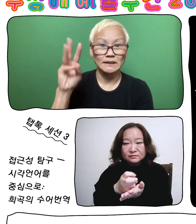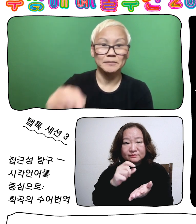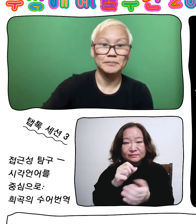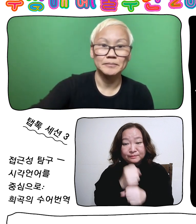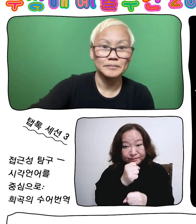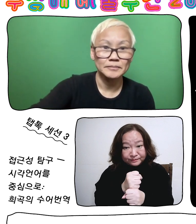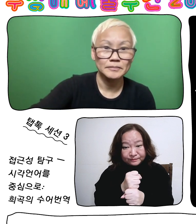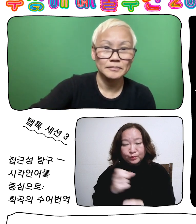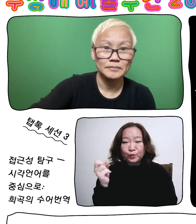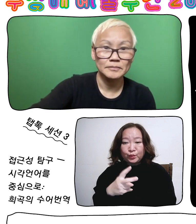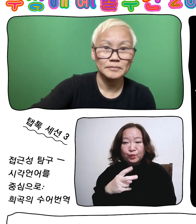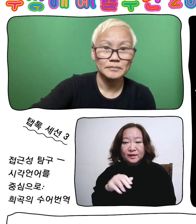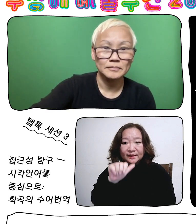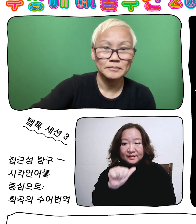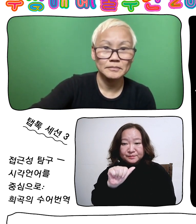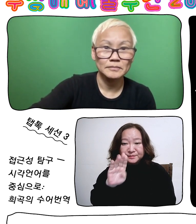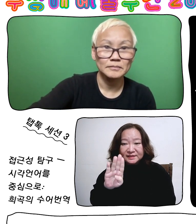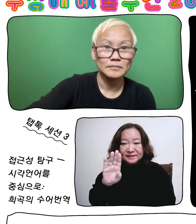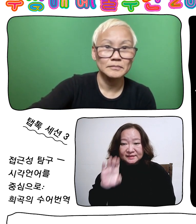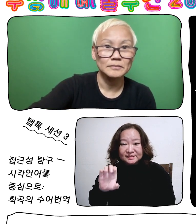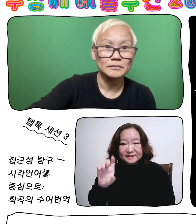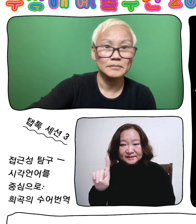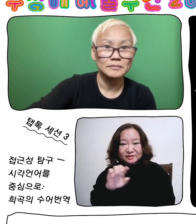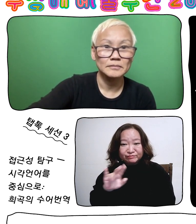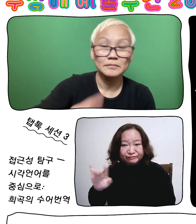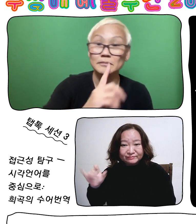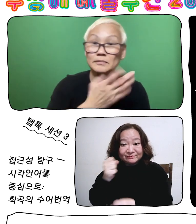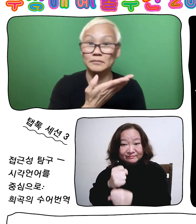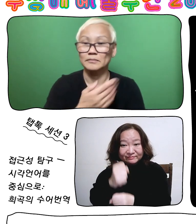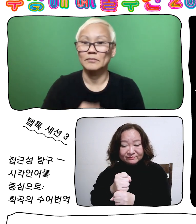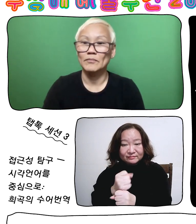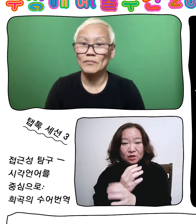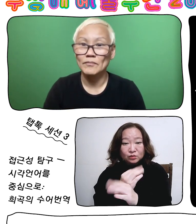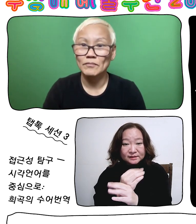처음 만들어진 시기는 1586년입니다.